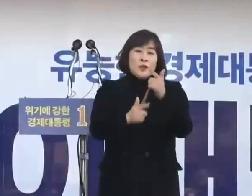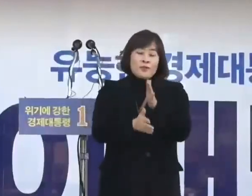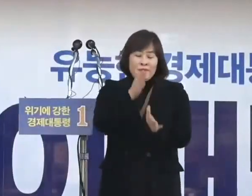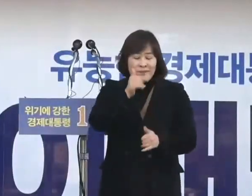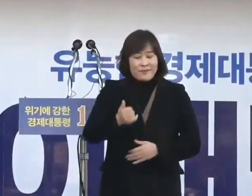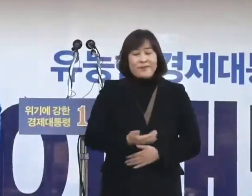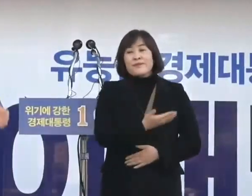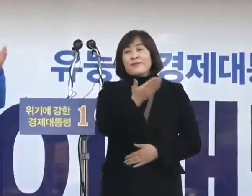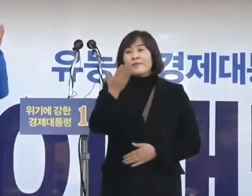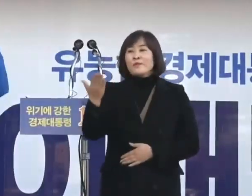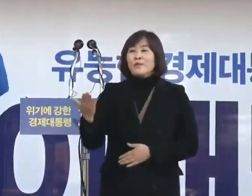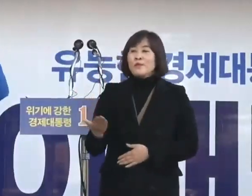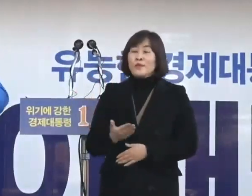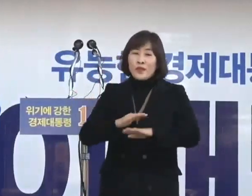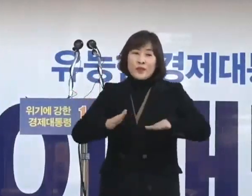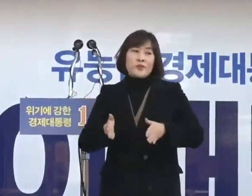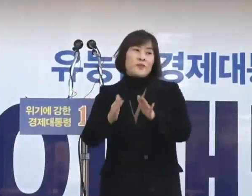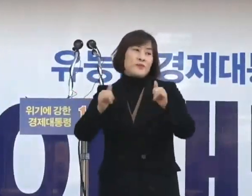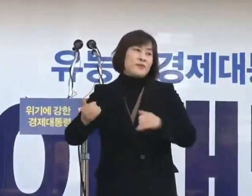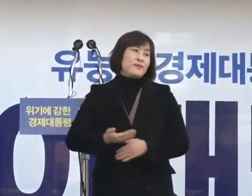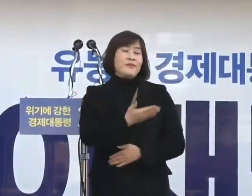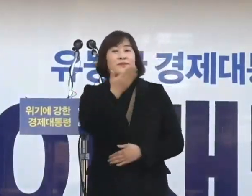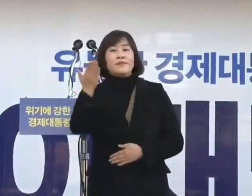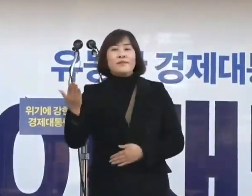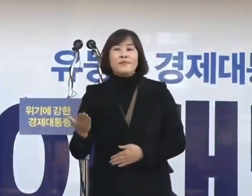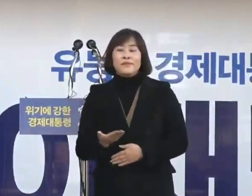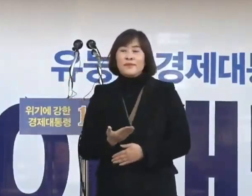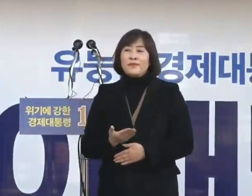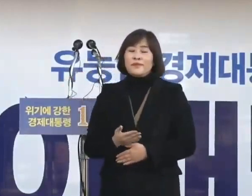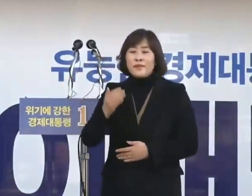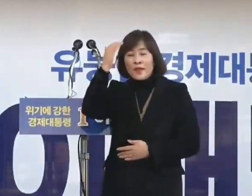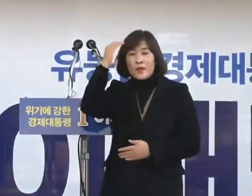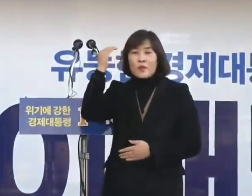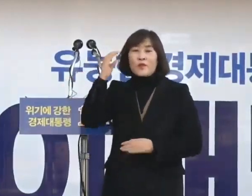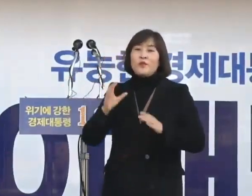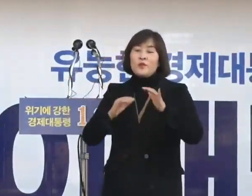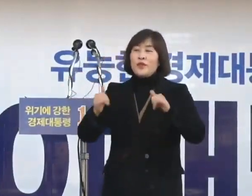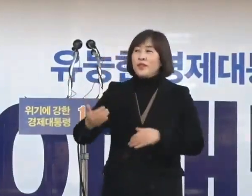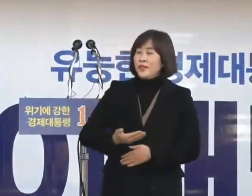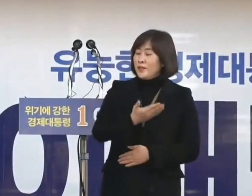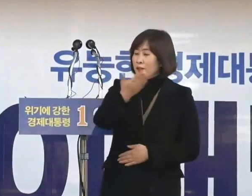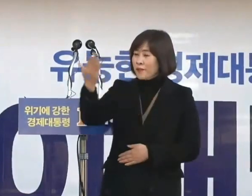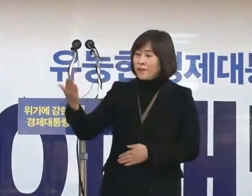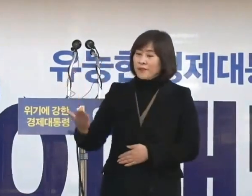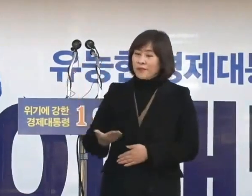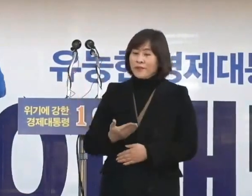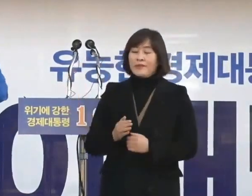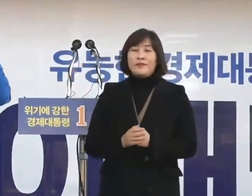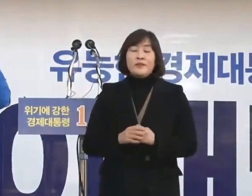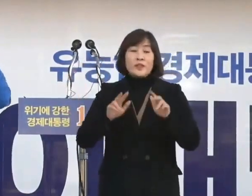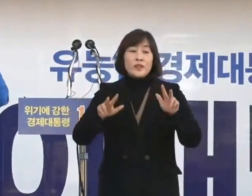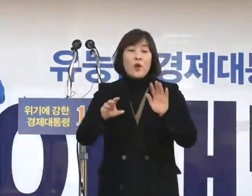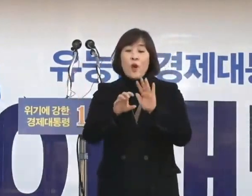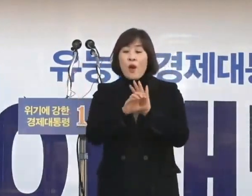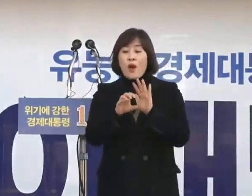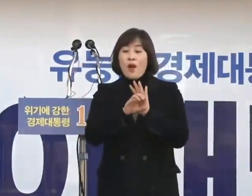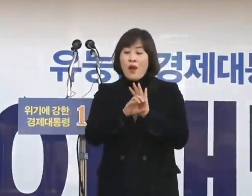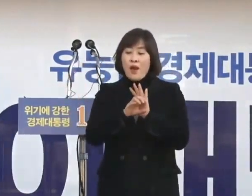시민 여러분, 그리고 전남도민 여러분, 그리고 대한민국 국민 여러분, 지금